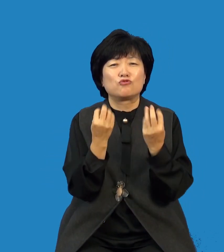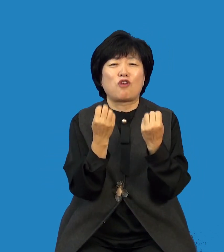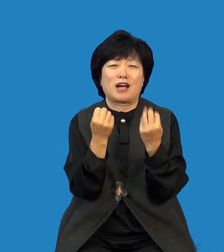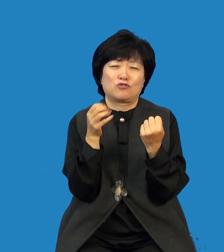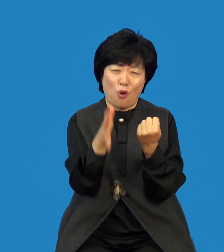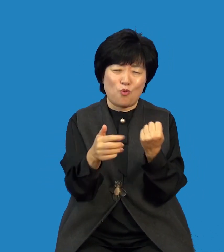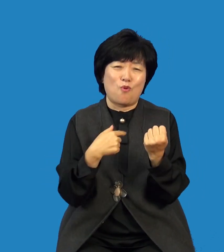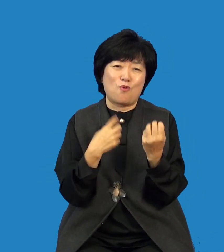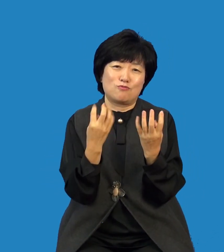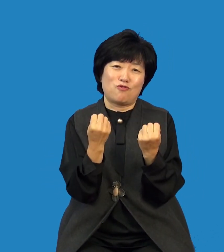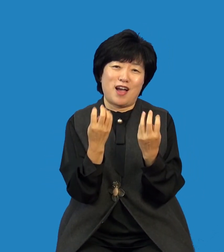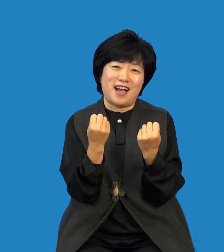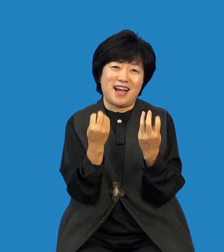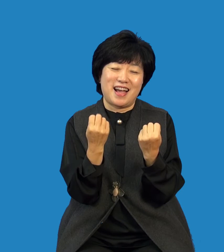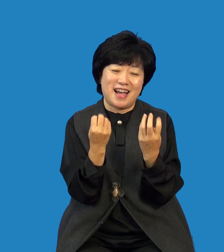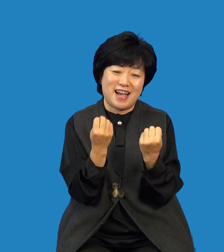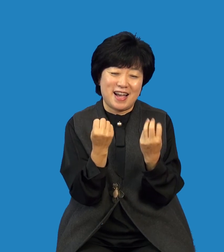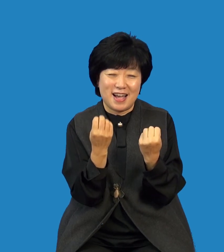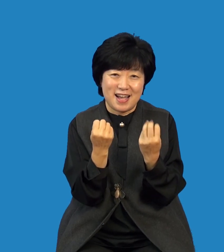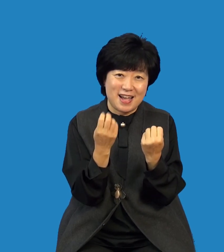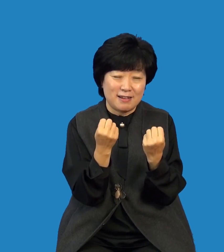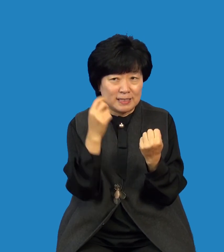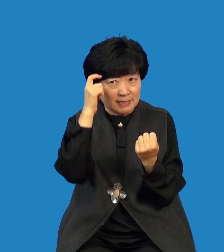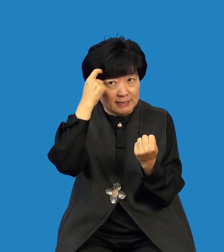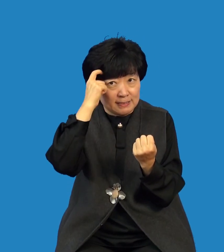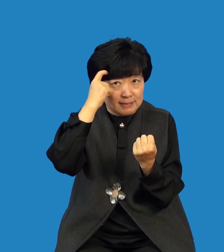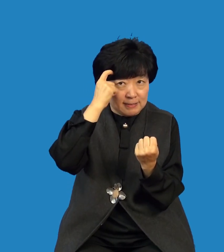이 생각이